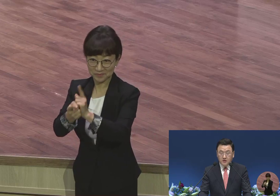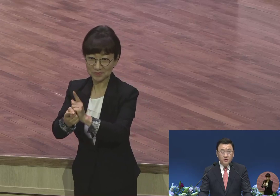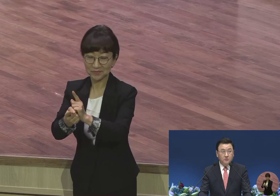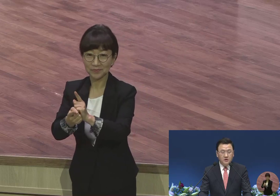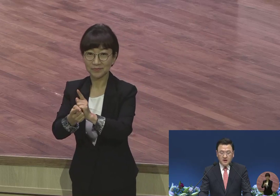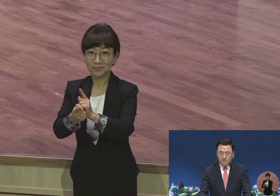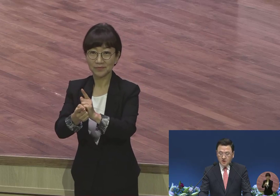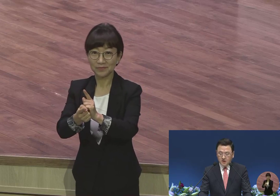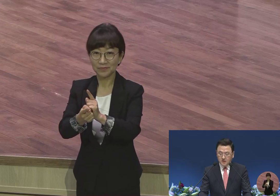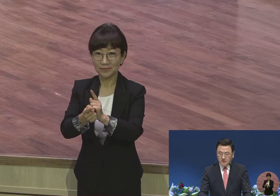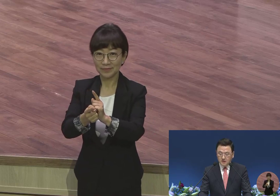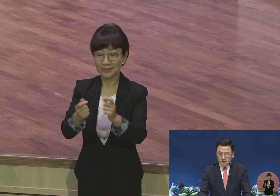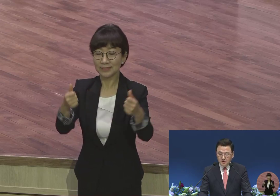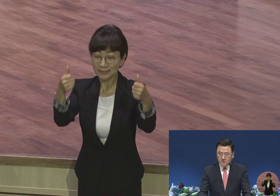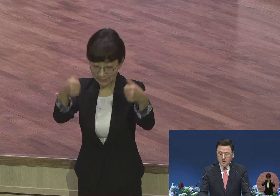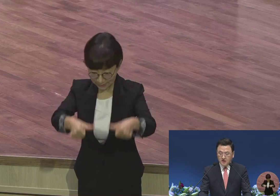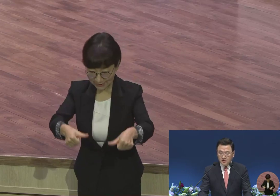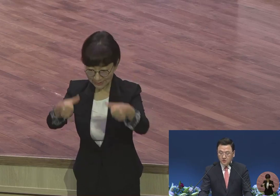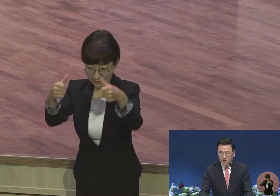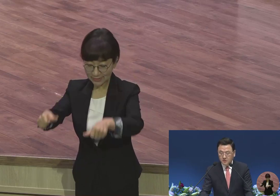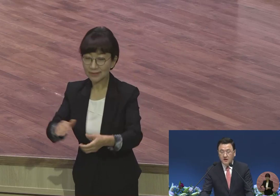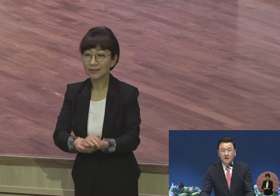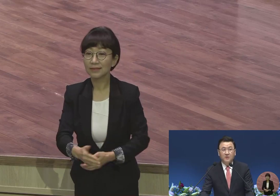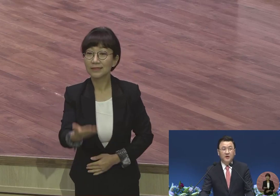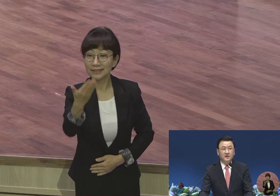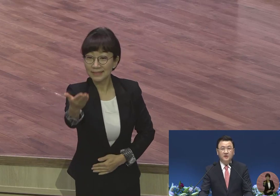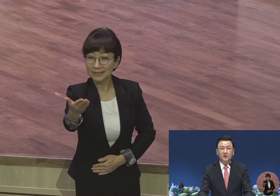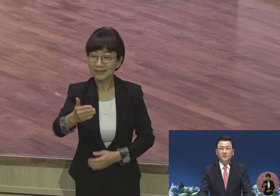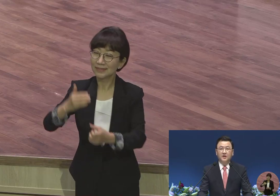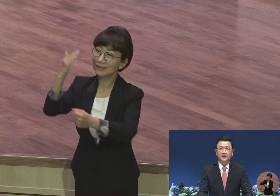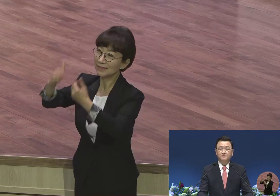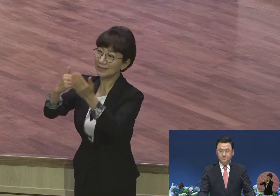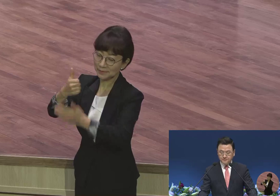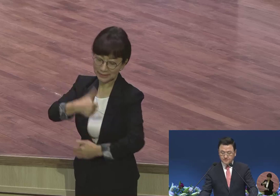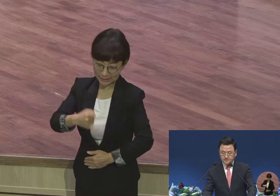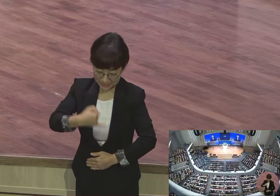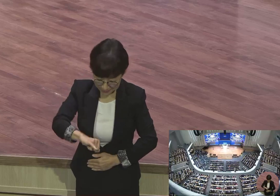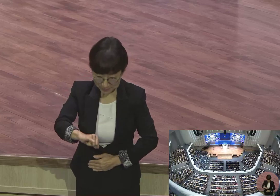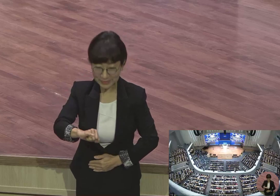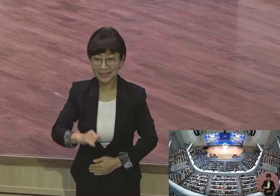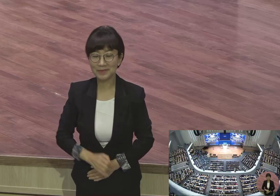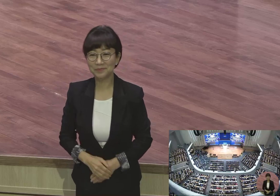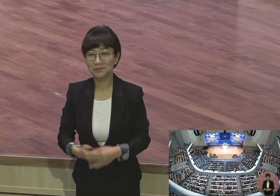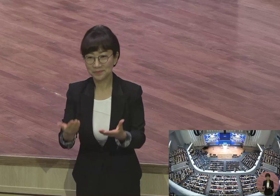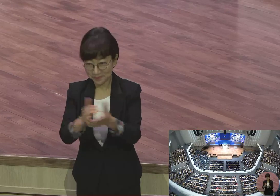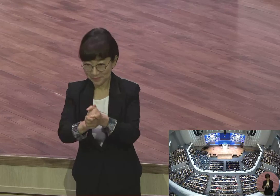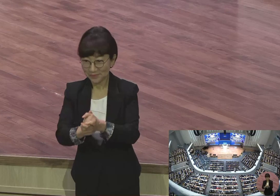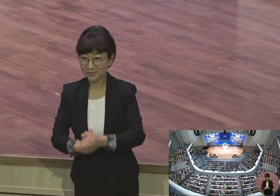지교회당 성도를 함께 인사드리겠습니다. 성도님은 하나님의 자녀입니다.